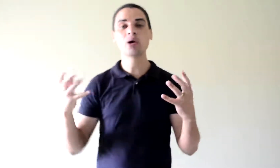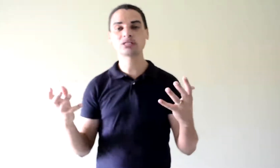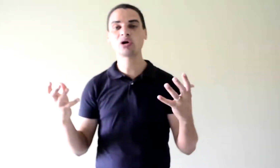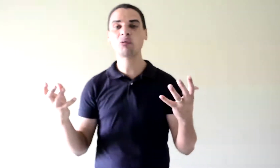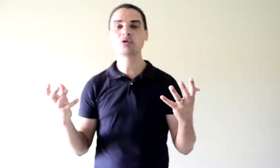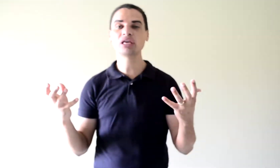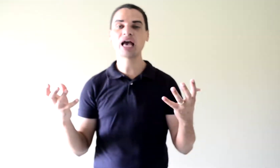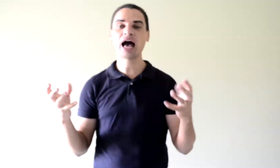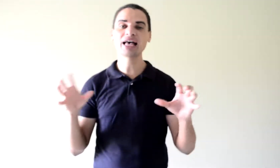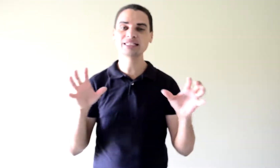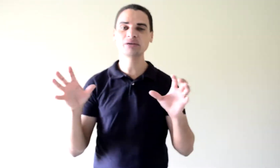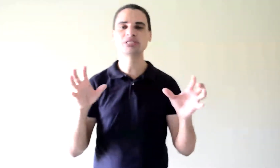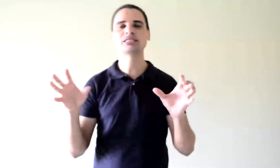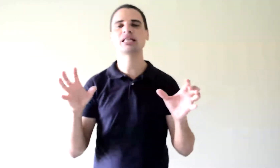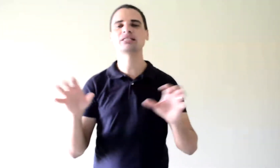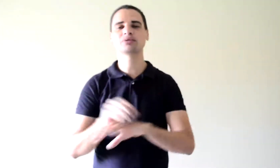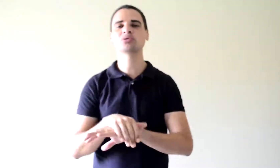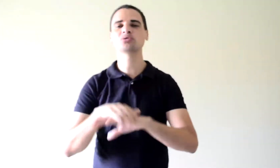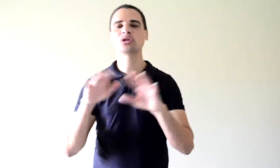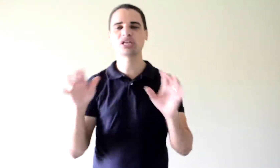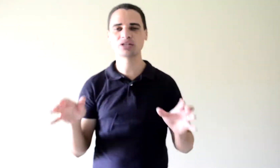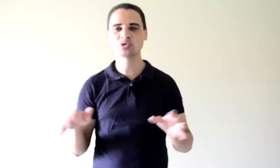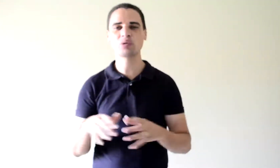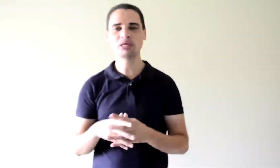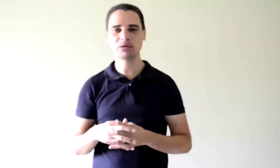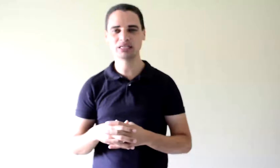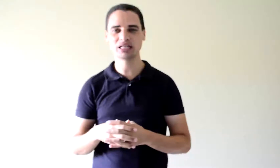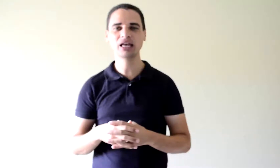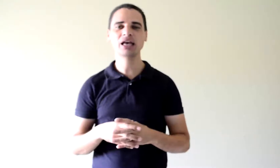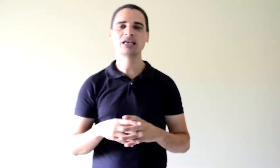mostra como que as línguas de sinais não são só gestos ou mímicas, né? Existe